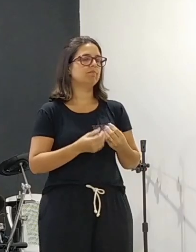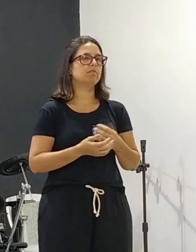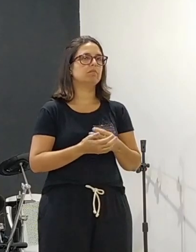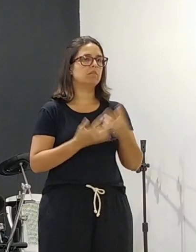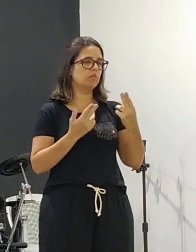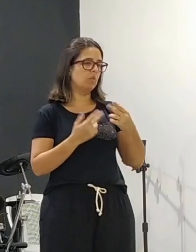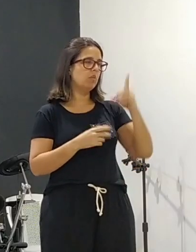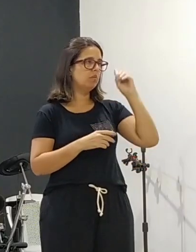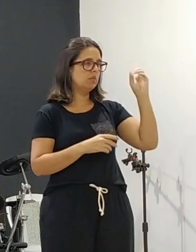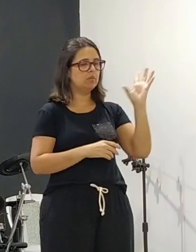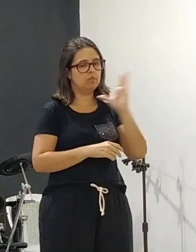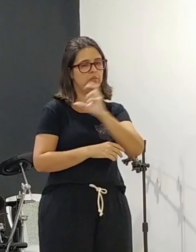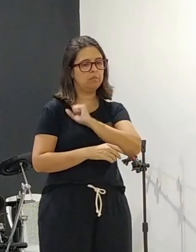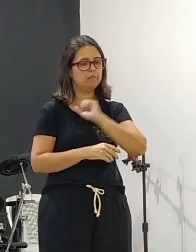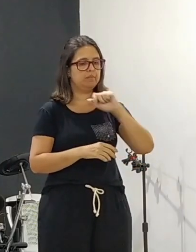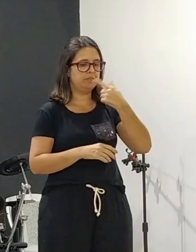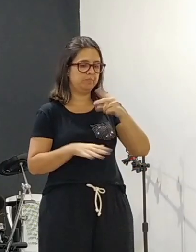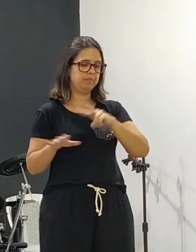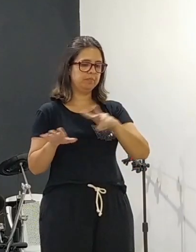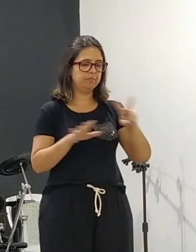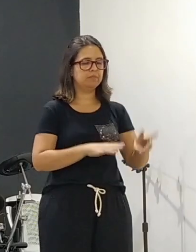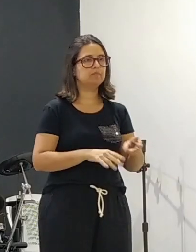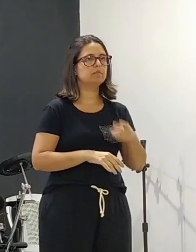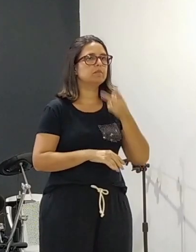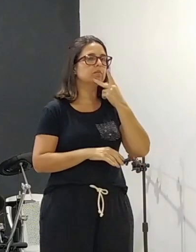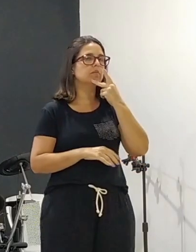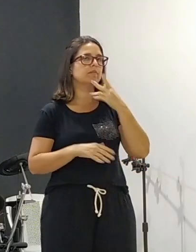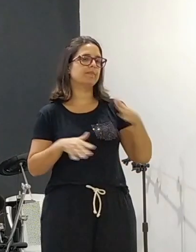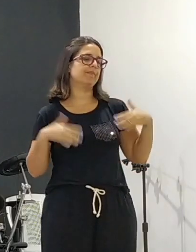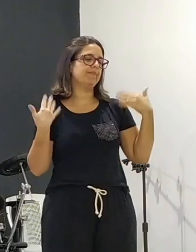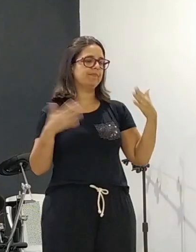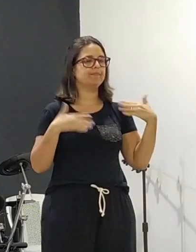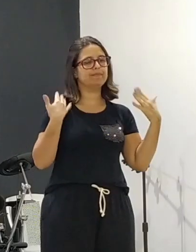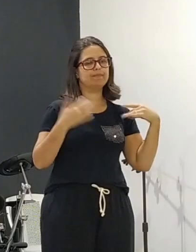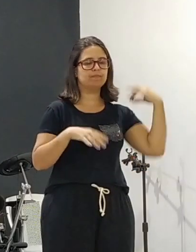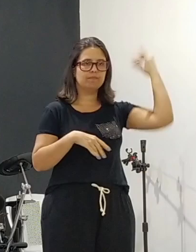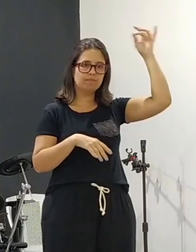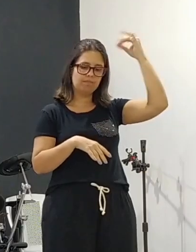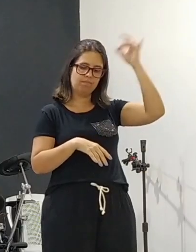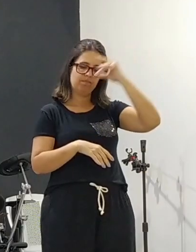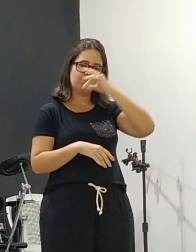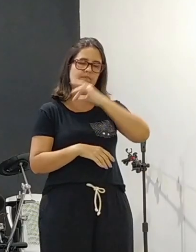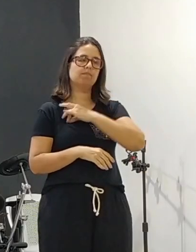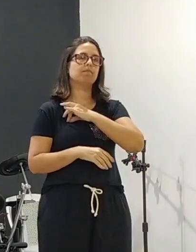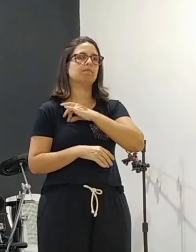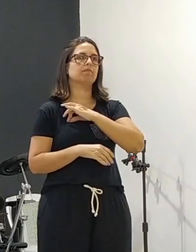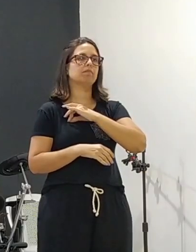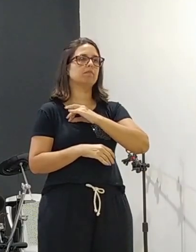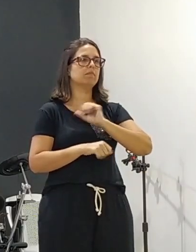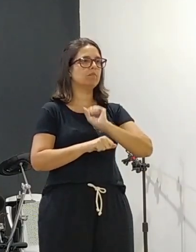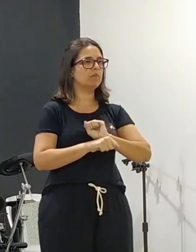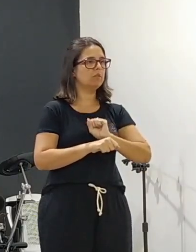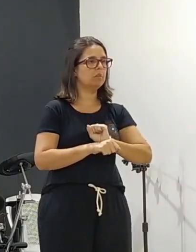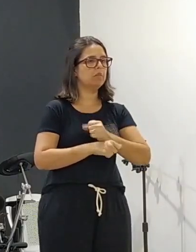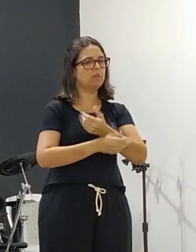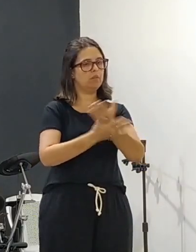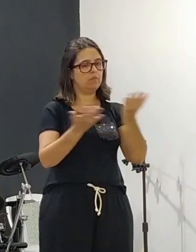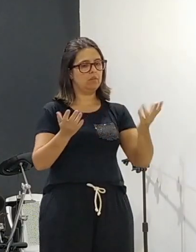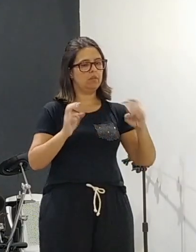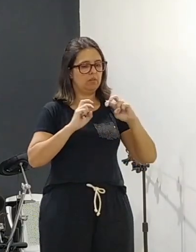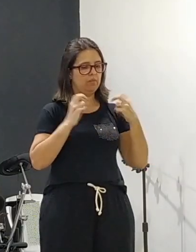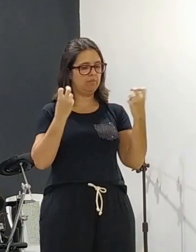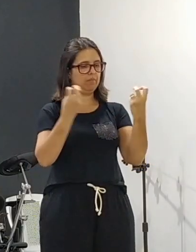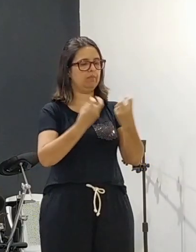aí. Na semana que vem nós iremos falar sobre a alegria do Espírito Santo na nossa vida. E eu espero ter você sentado